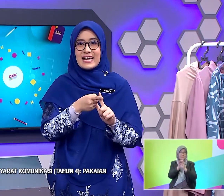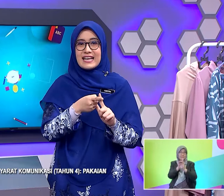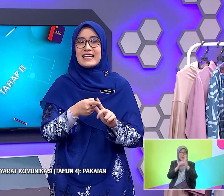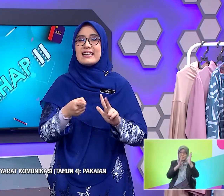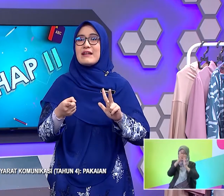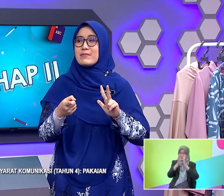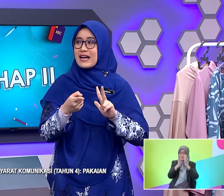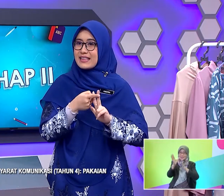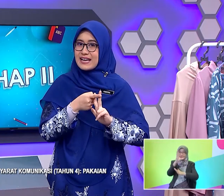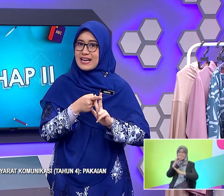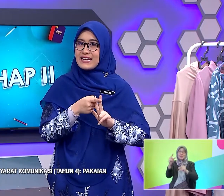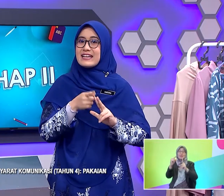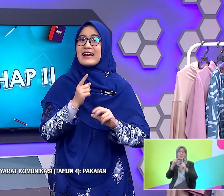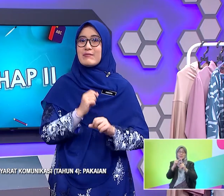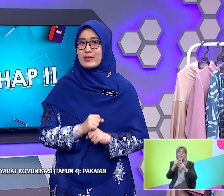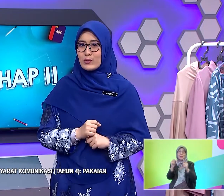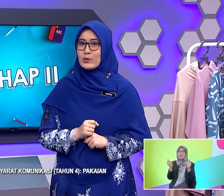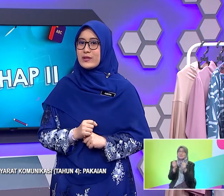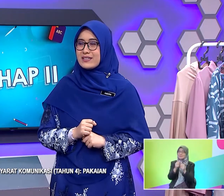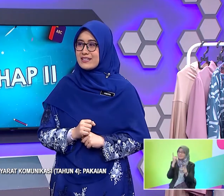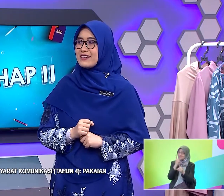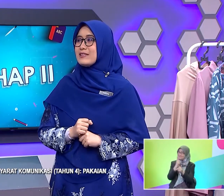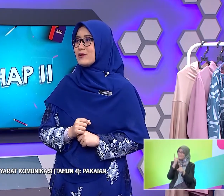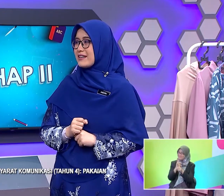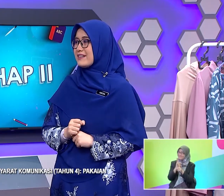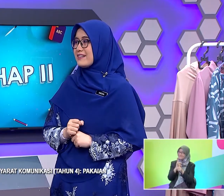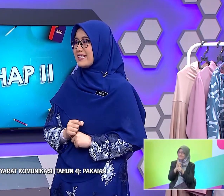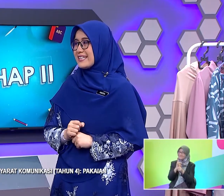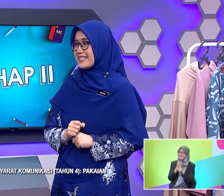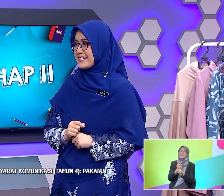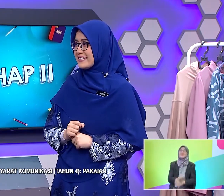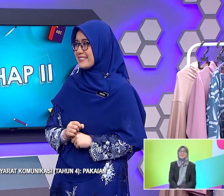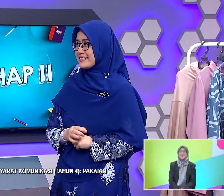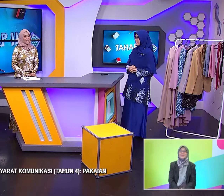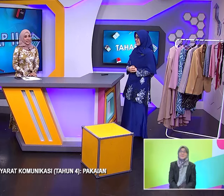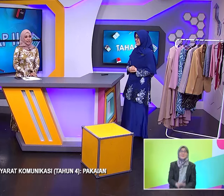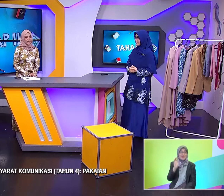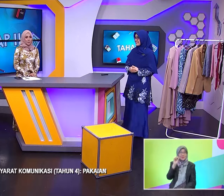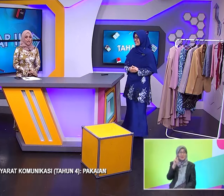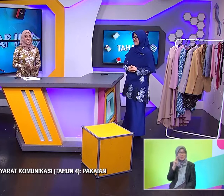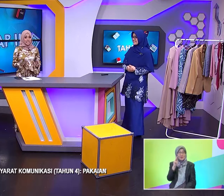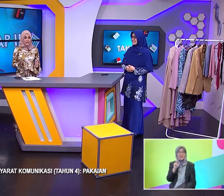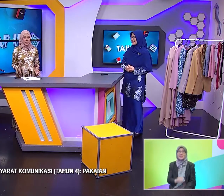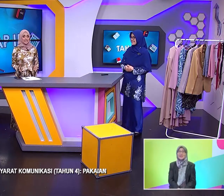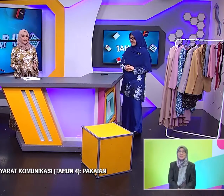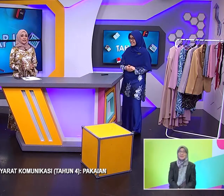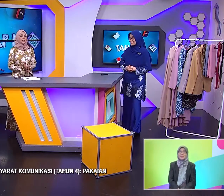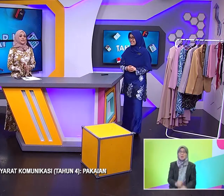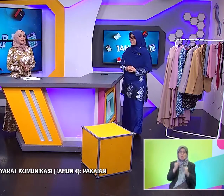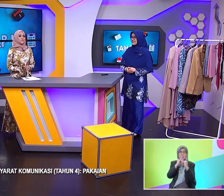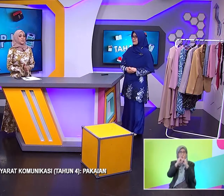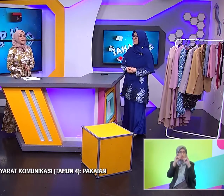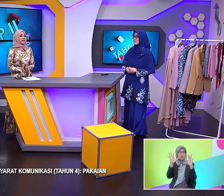isyarat dan perkataan dengan betul itu Karina oke baiklah nampaknya jelas